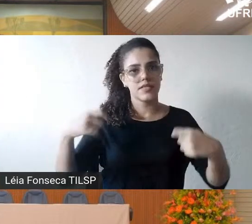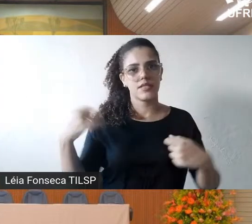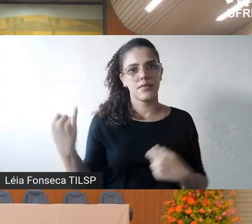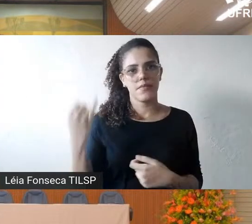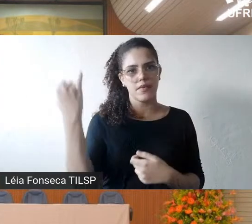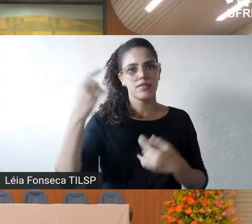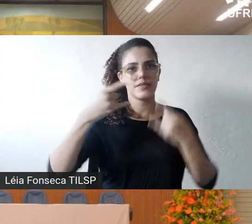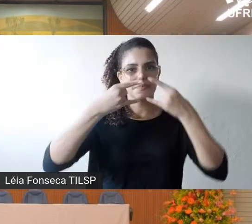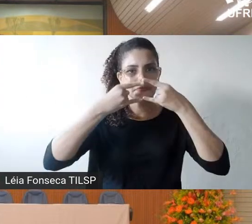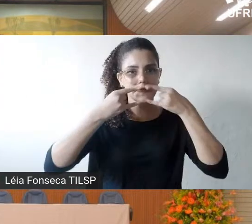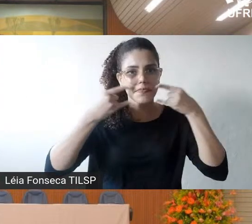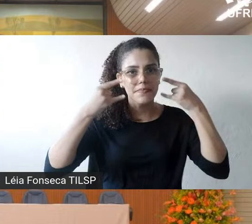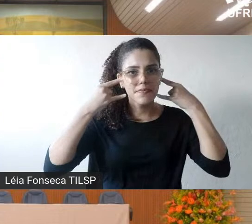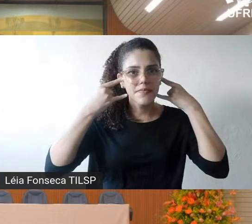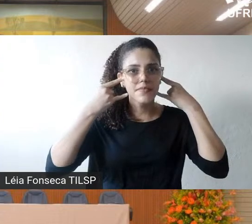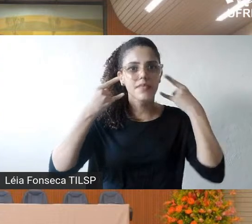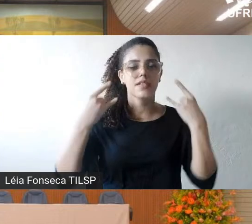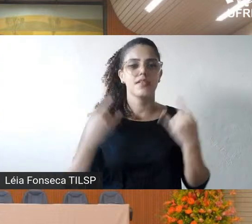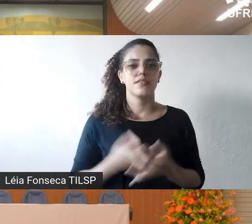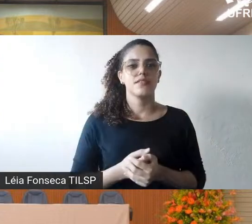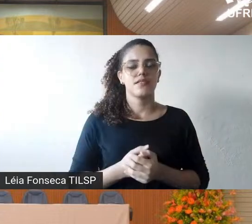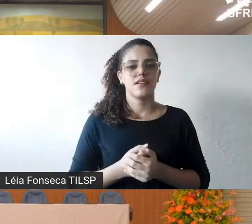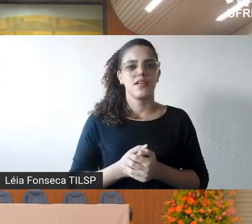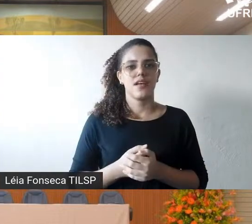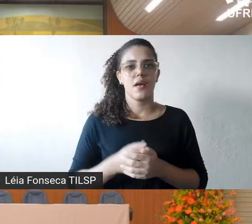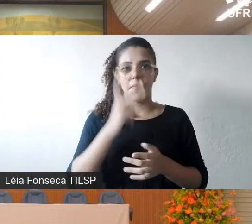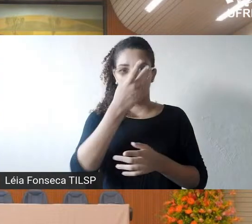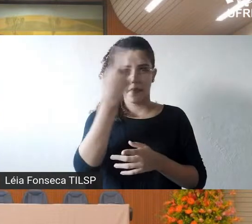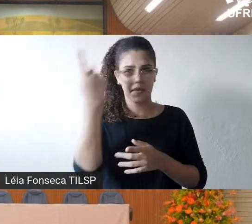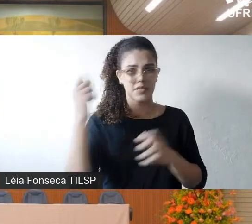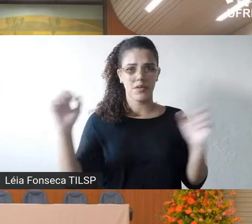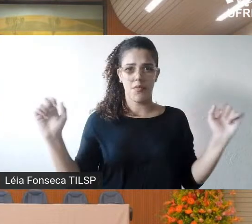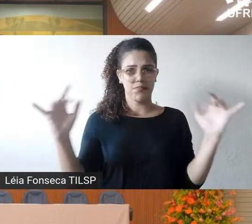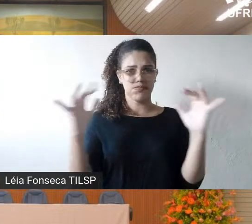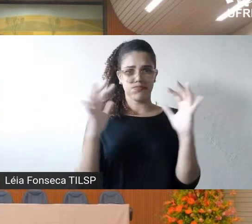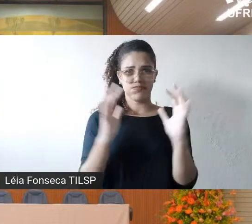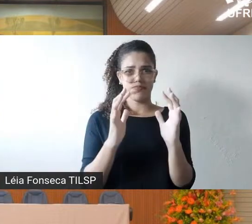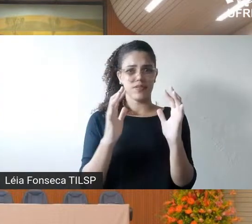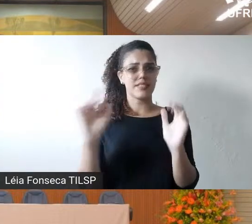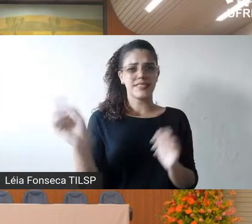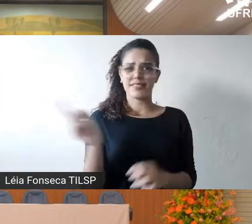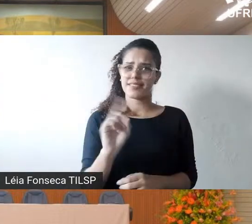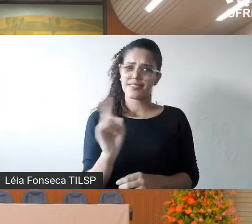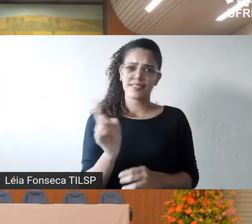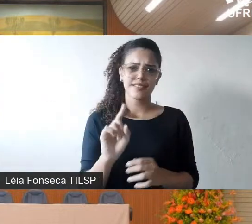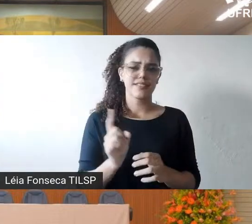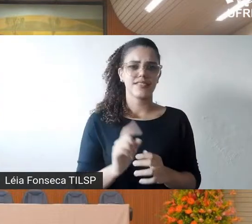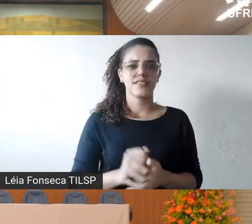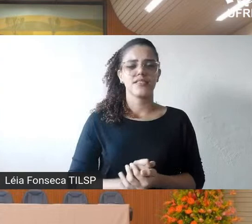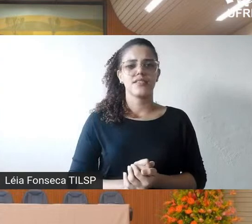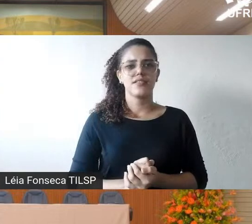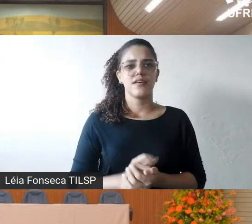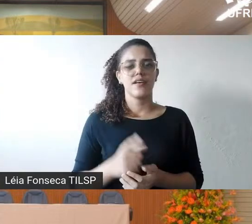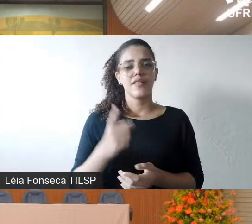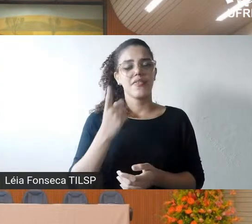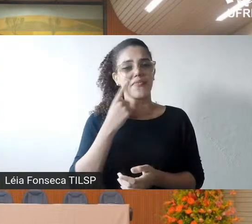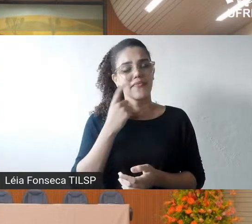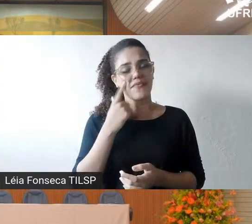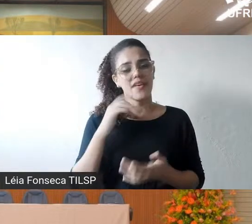máscara. Evitar aglomeração. A gente vê líderes sem máscara, provocando